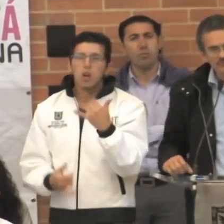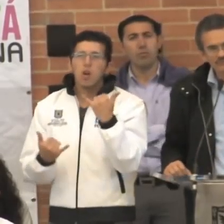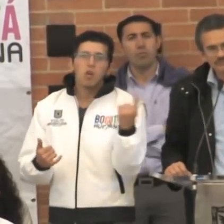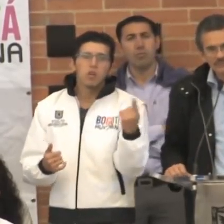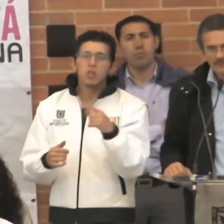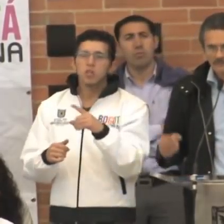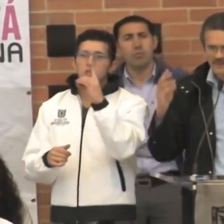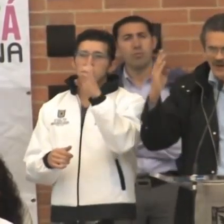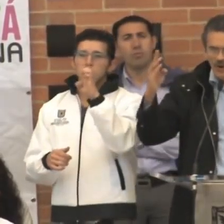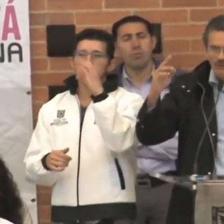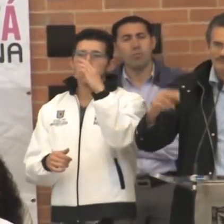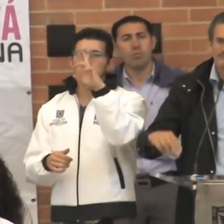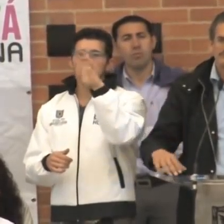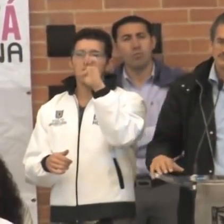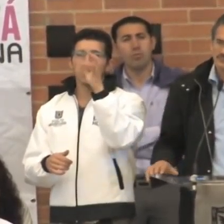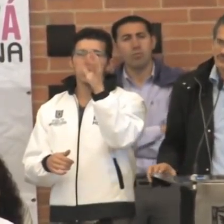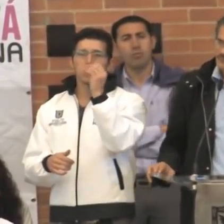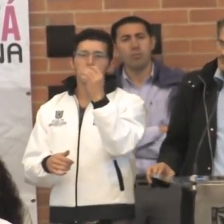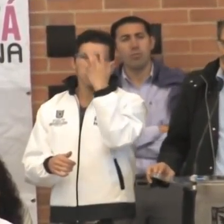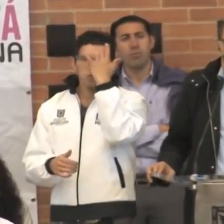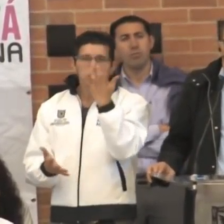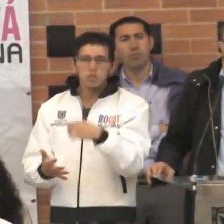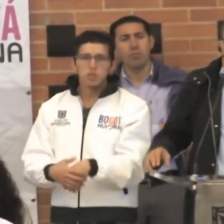decreto? Primero,